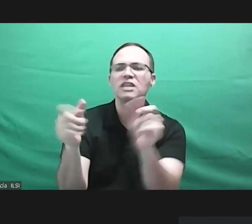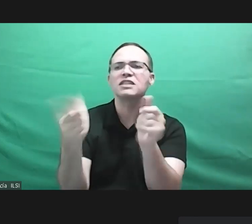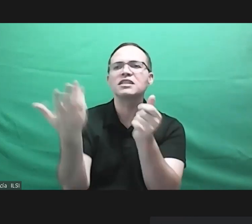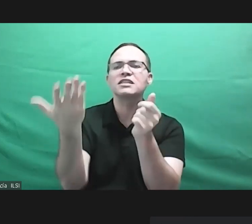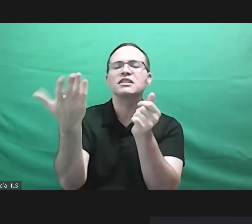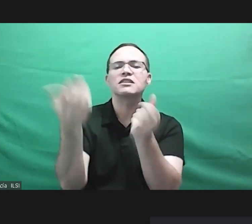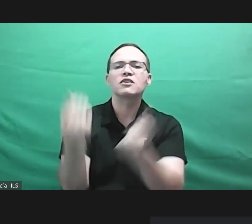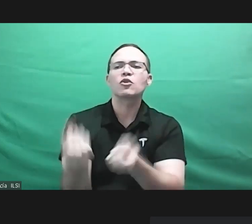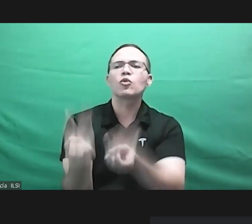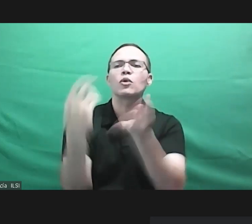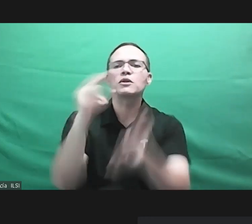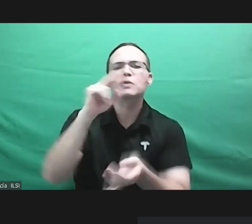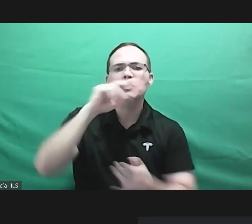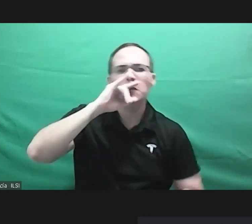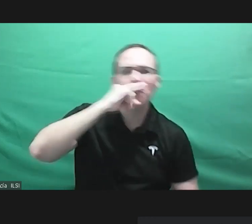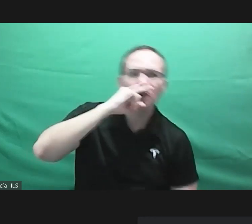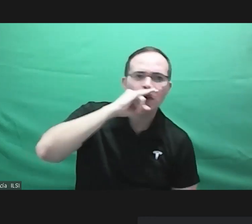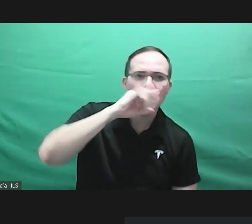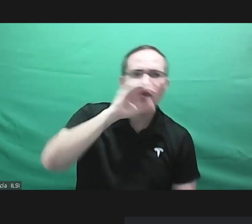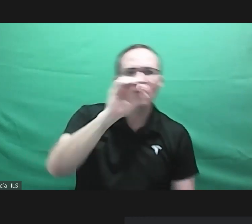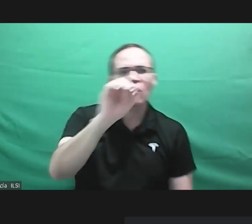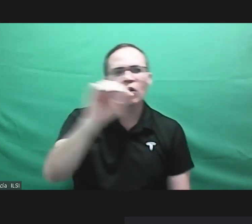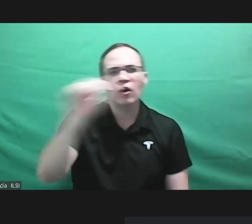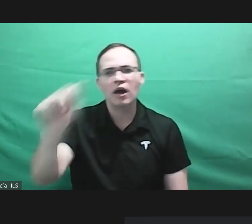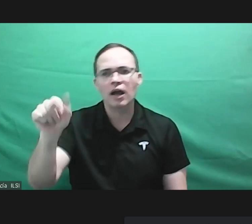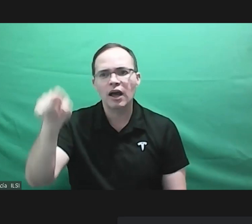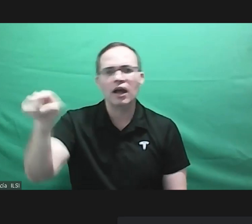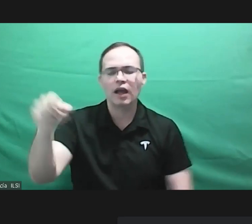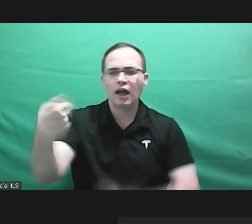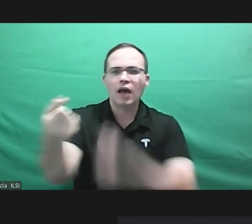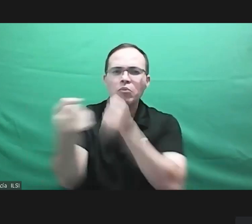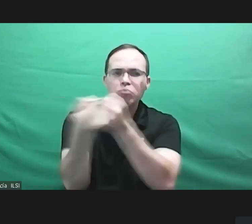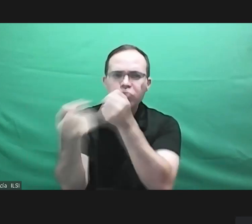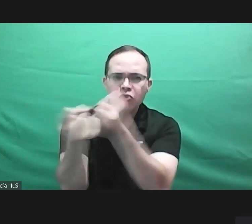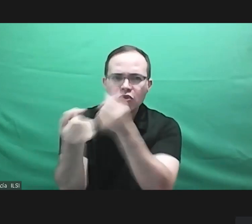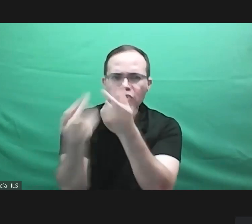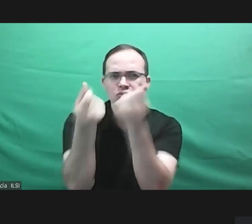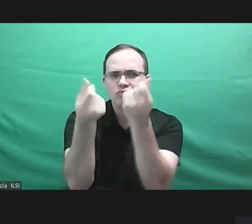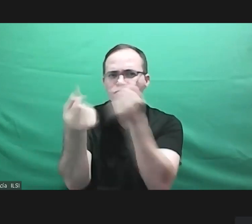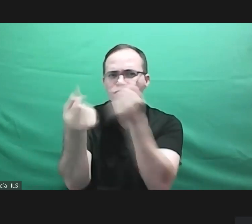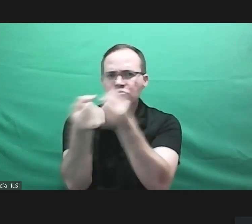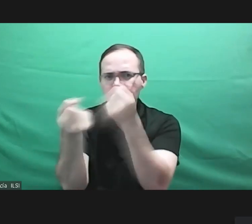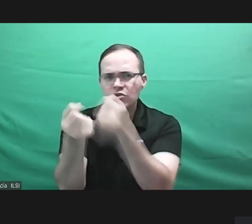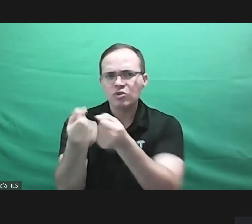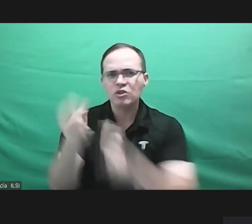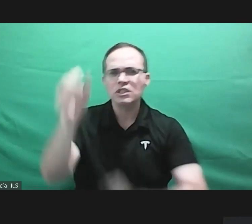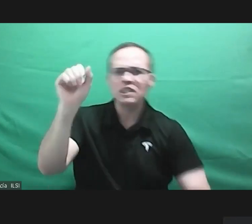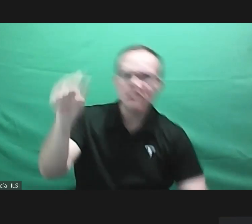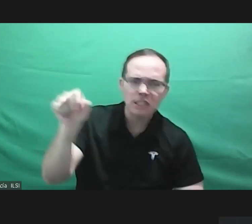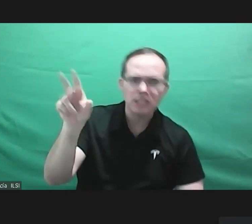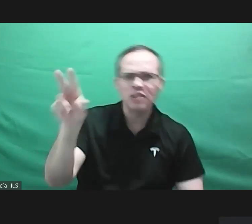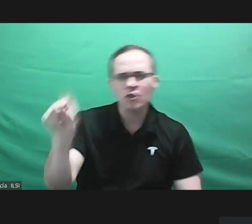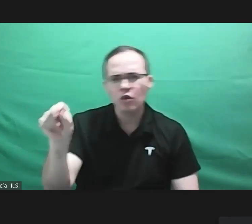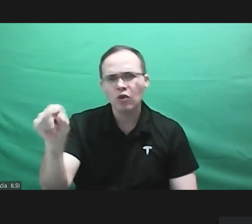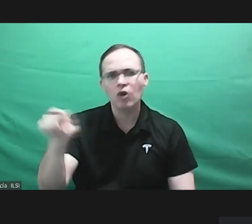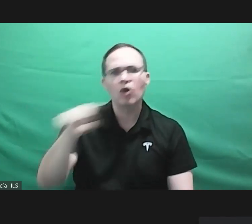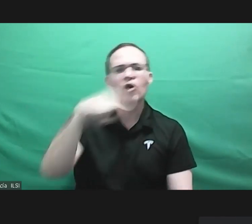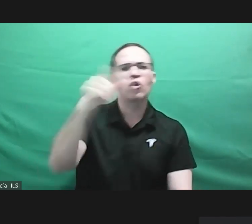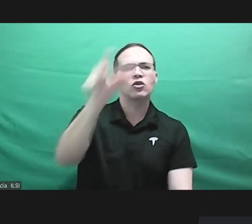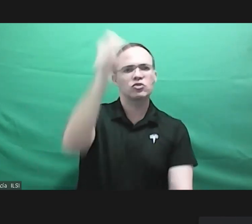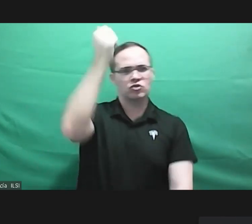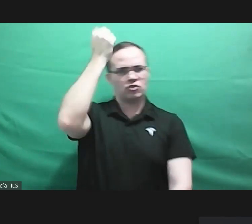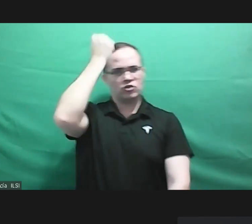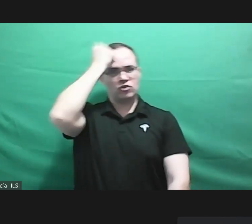cuántos niños y niñas están teniendo acceso a los apoyos que necesitan, cuál es, por ejemplo, la proporción de docentes con formación en